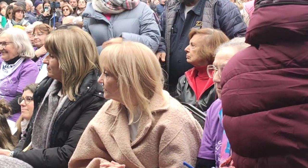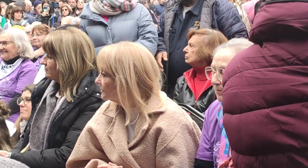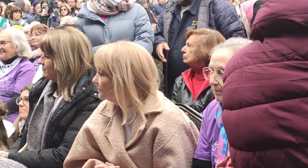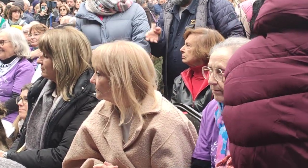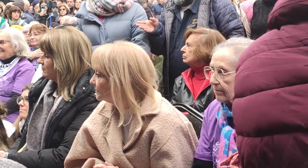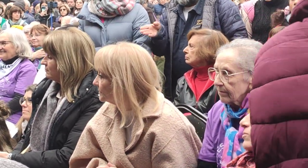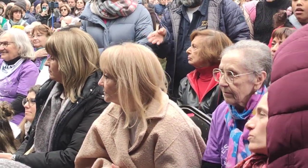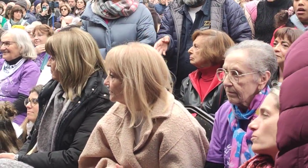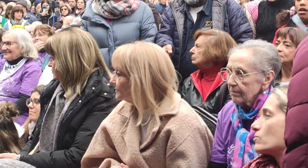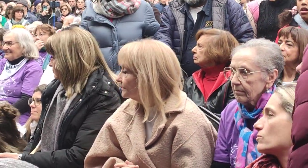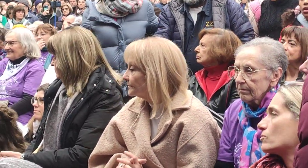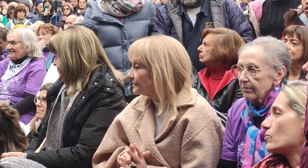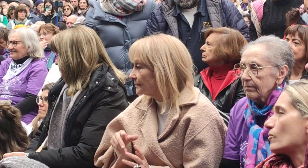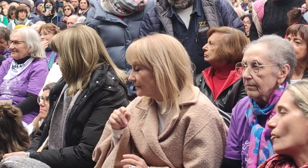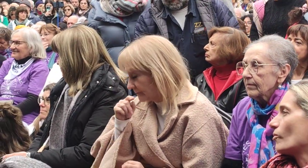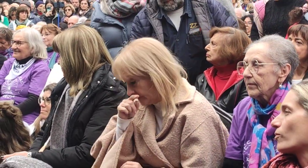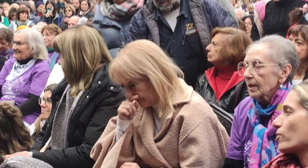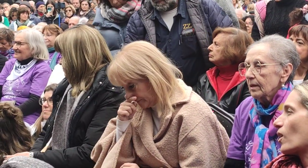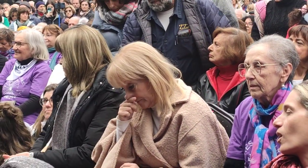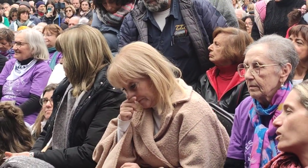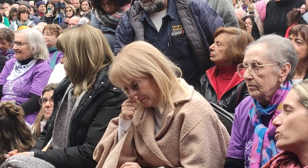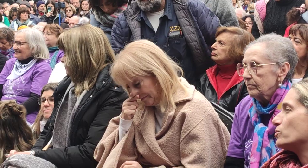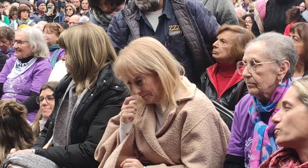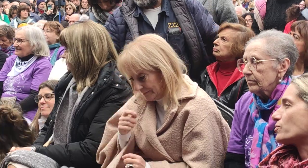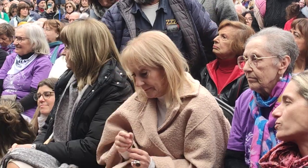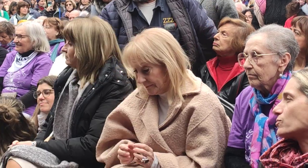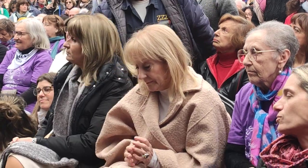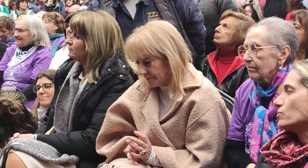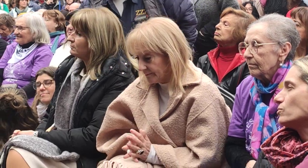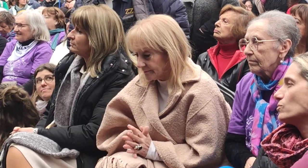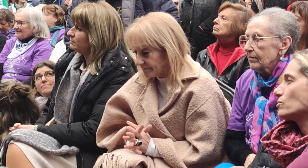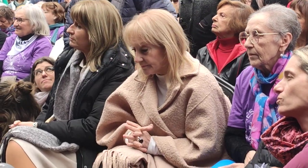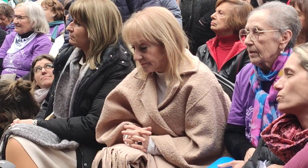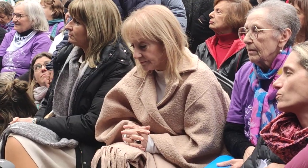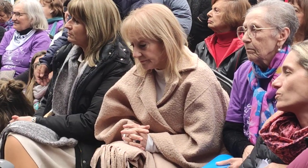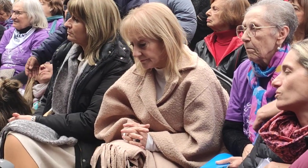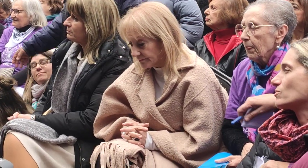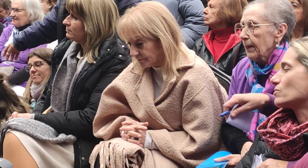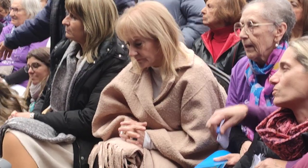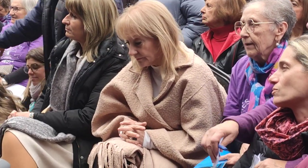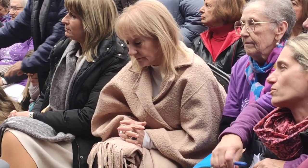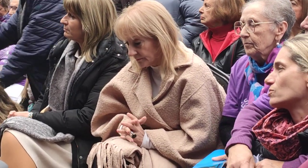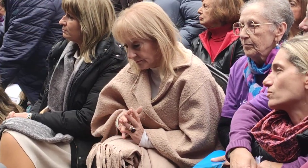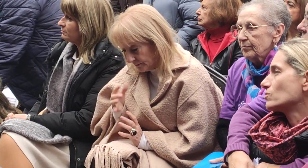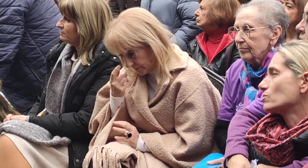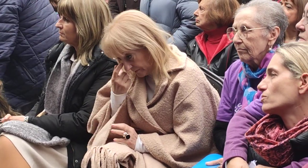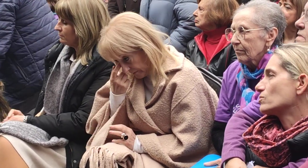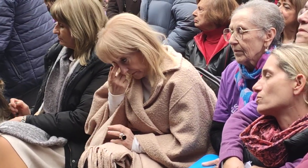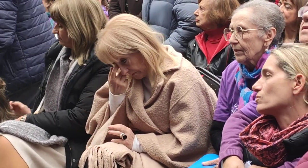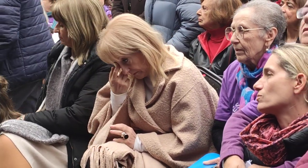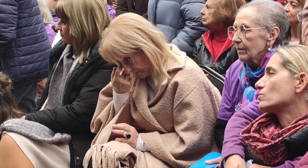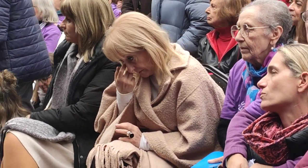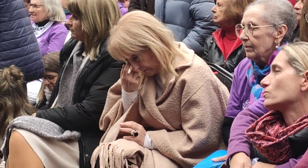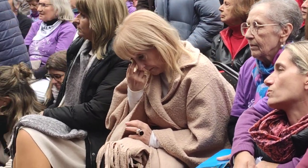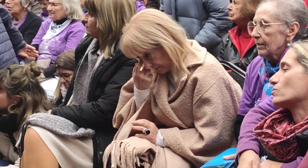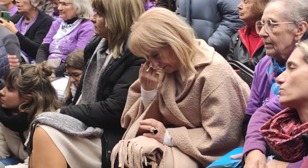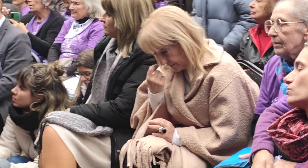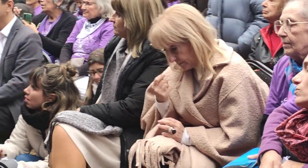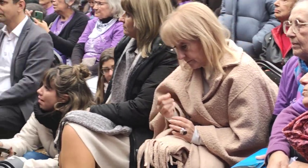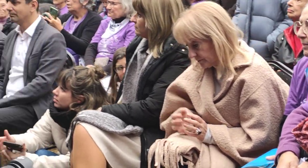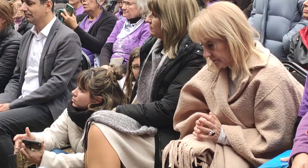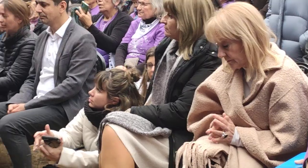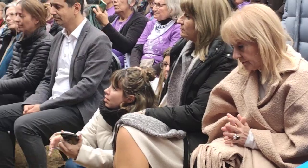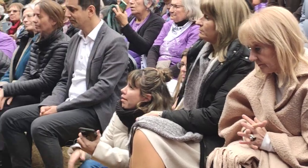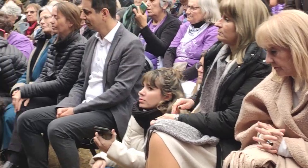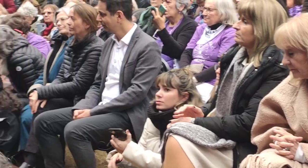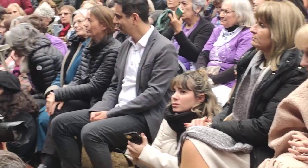Movilidad, a Tránsito, a la División Limpieza, al Departamento de Cultura, a la